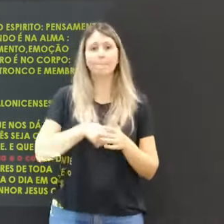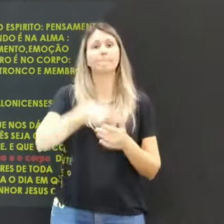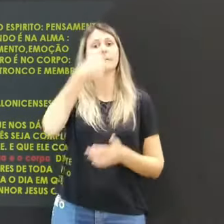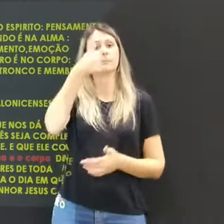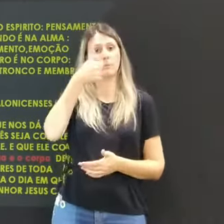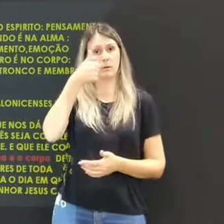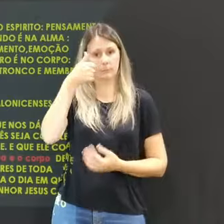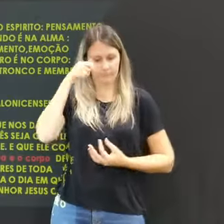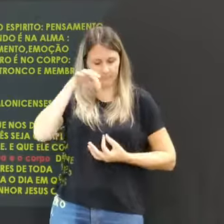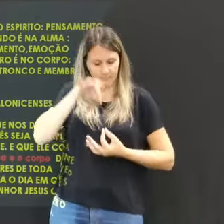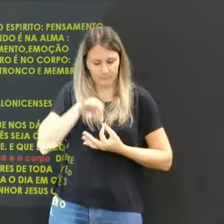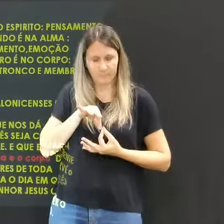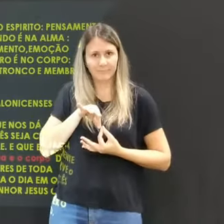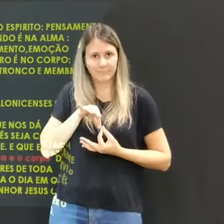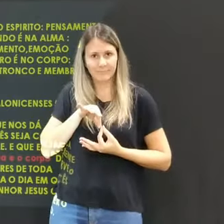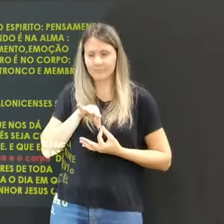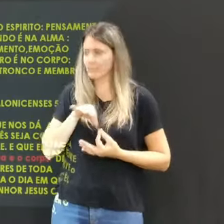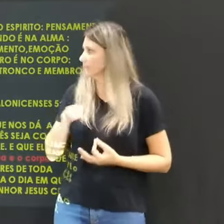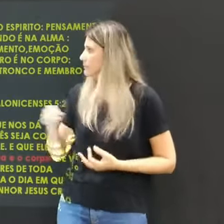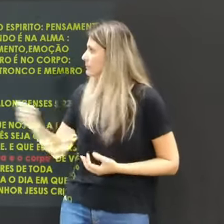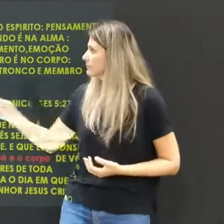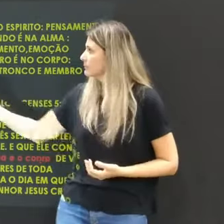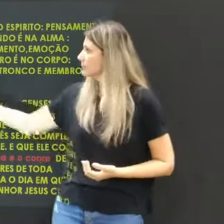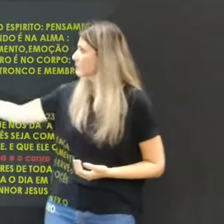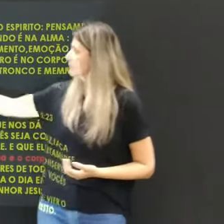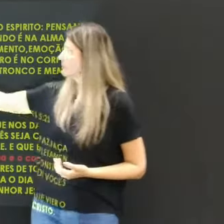espírito. Espírito é sinal de espírito.